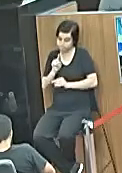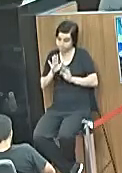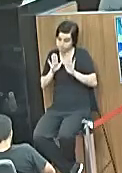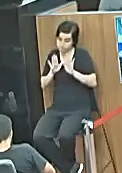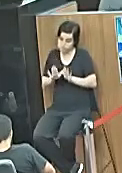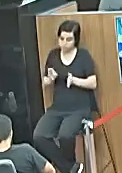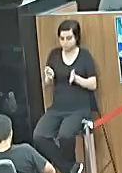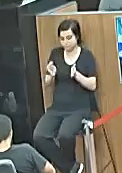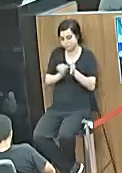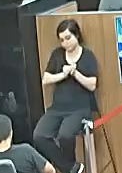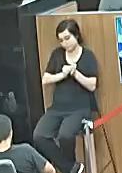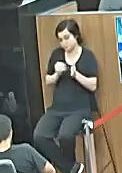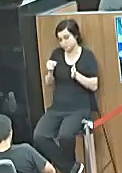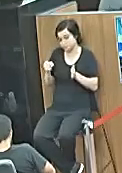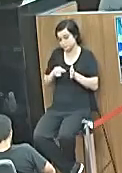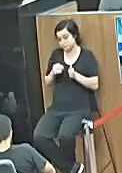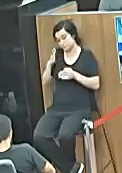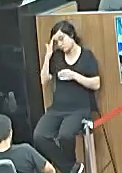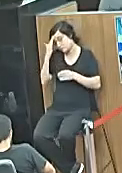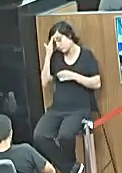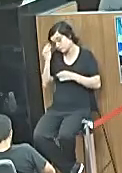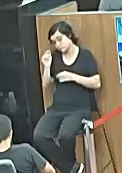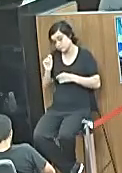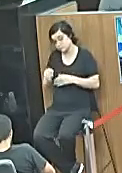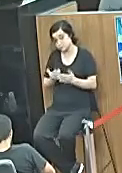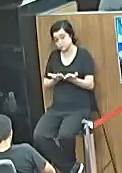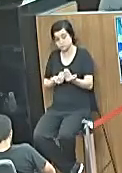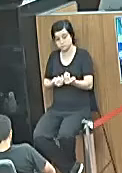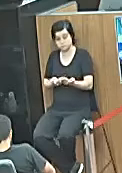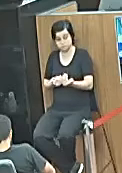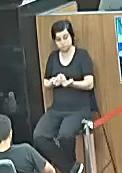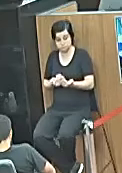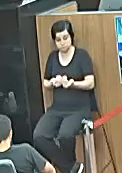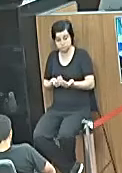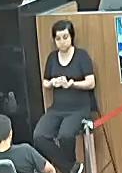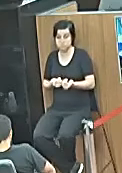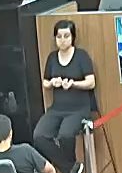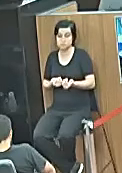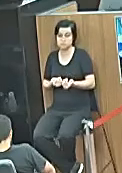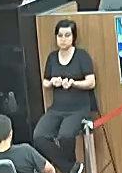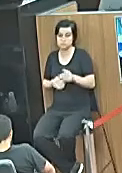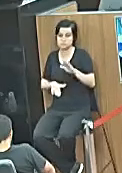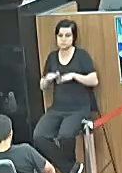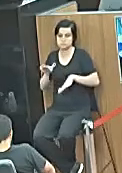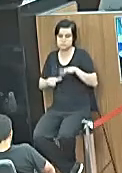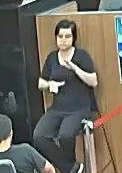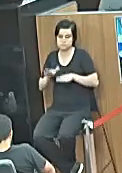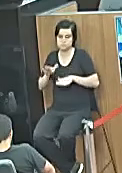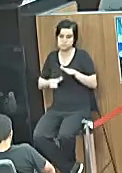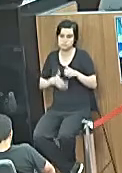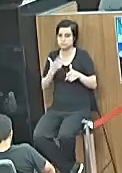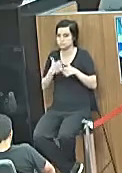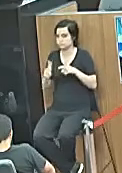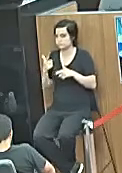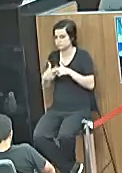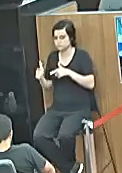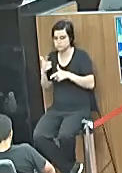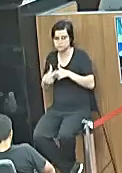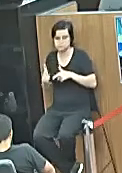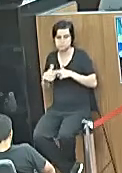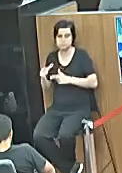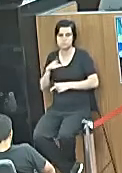à criminalidade mas por entender que o jovem é egresso do sistema socioeducativo muitas vezes é um jovem em uma situação de vulnerabilidade